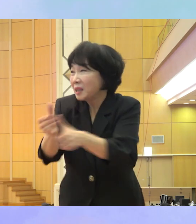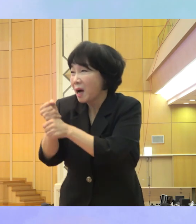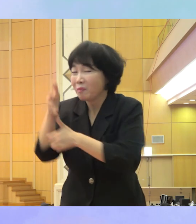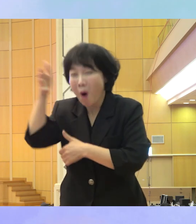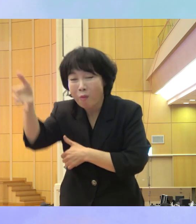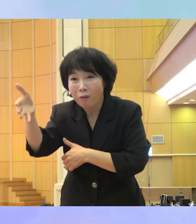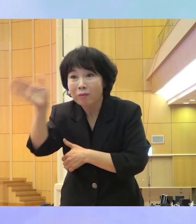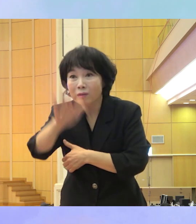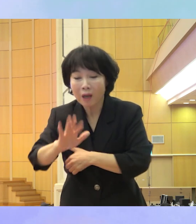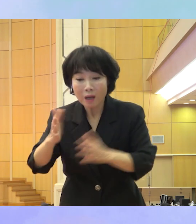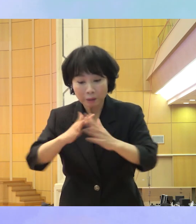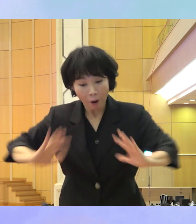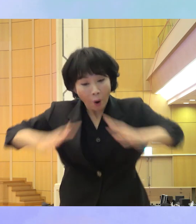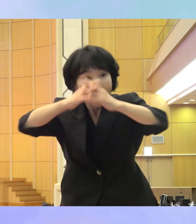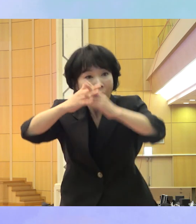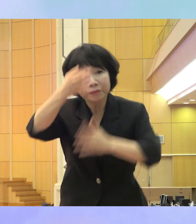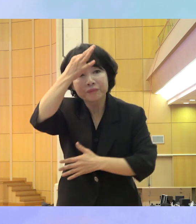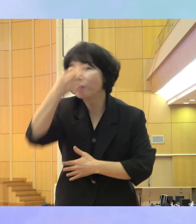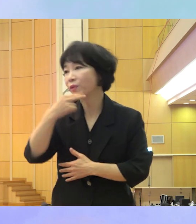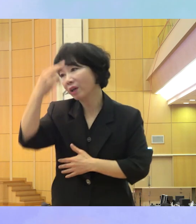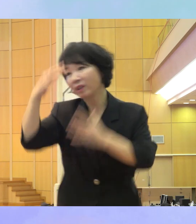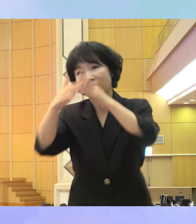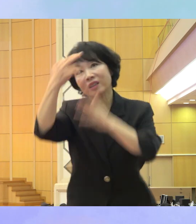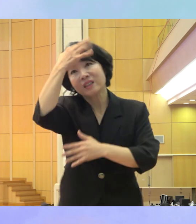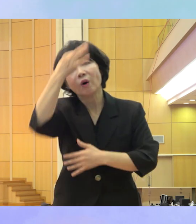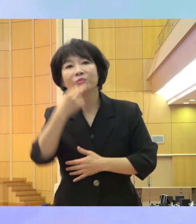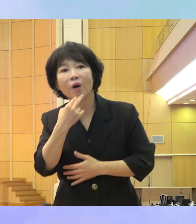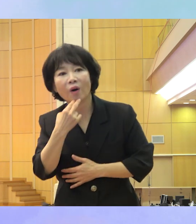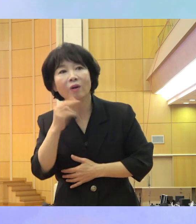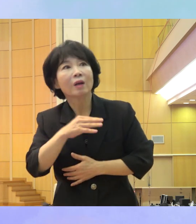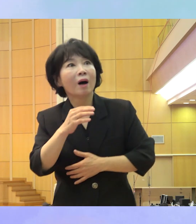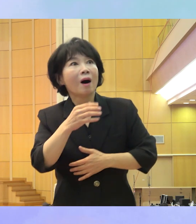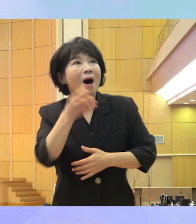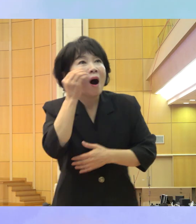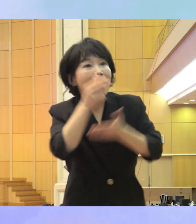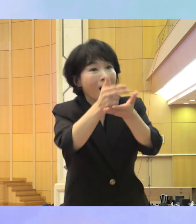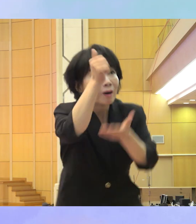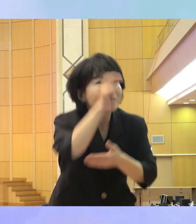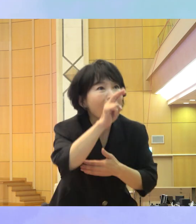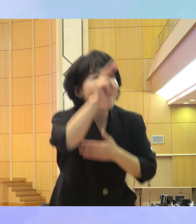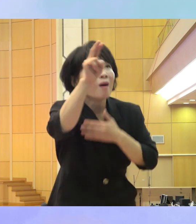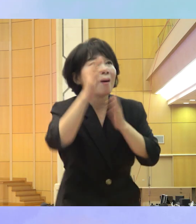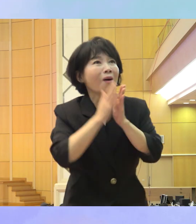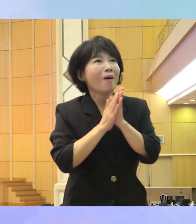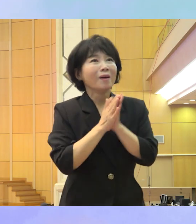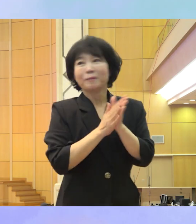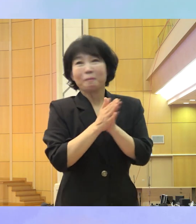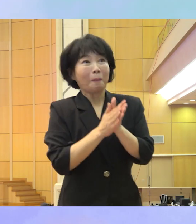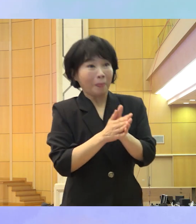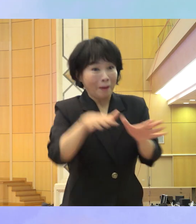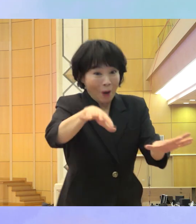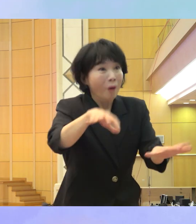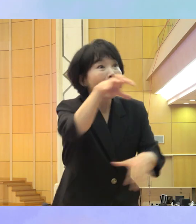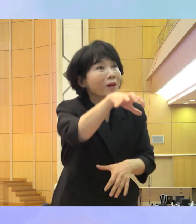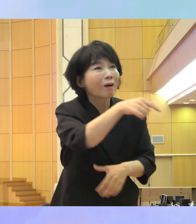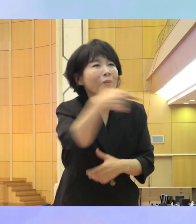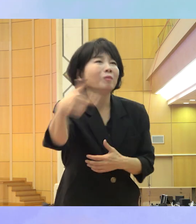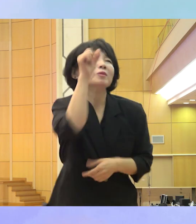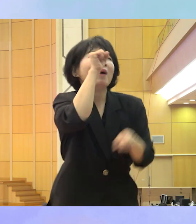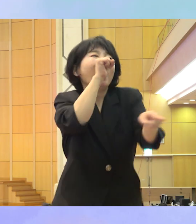아니었는데 예수님께 고백하기를, 주여 여기가 좋사오니